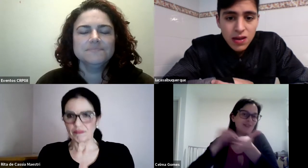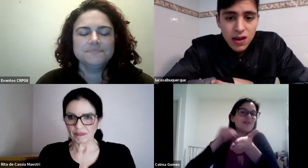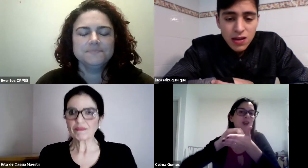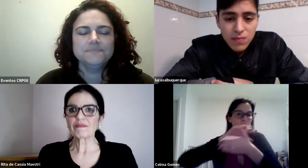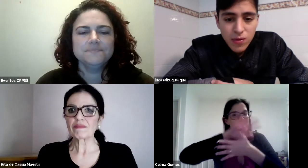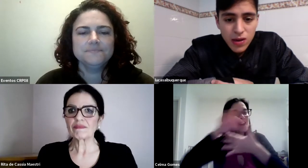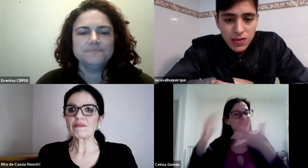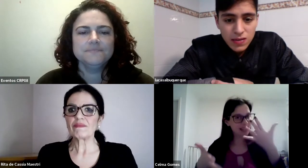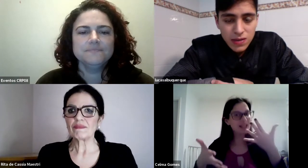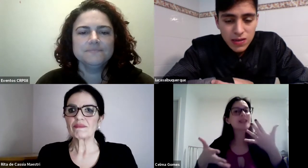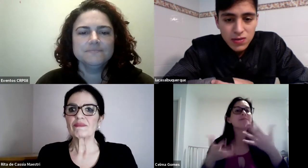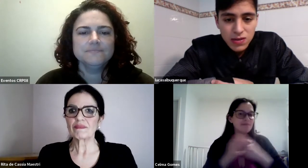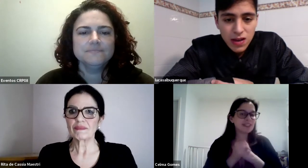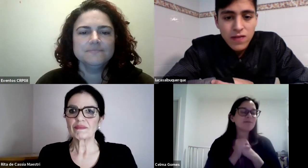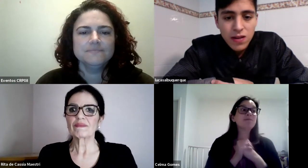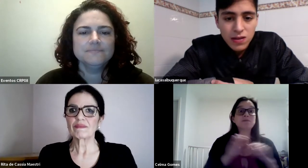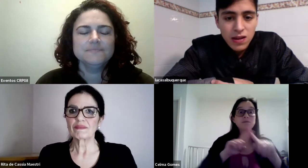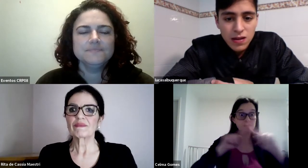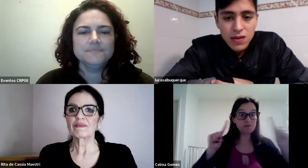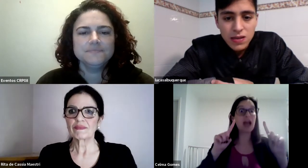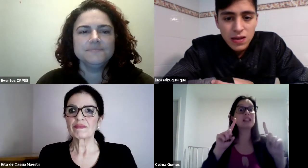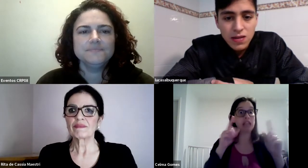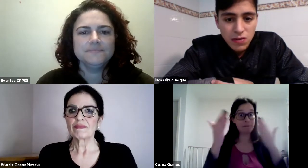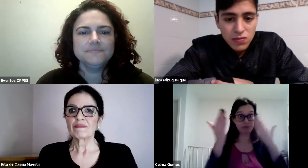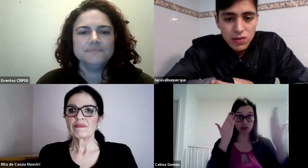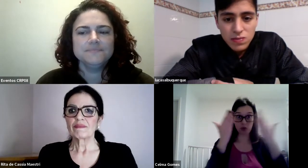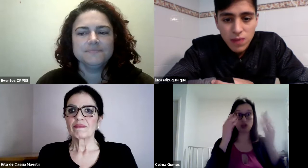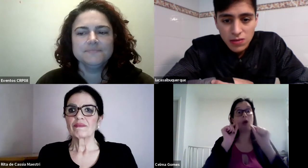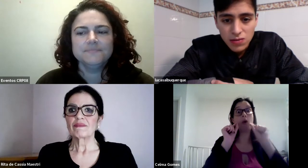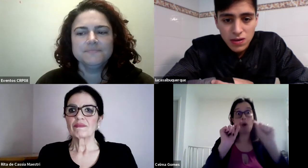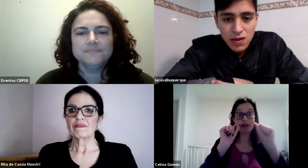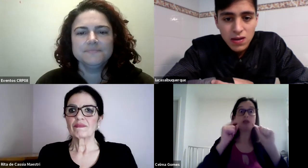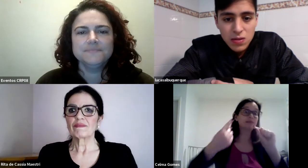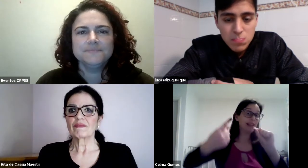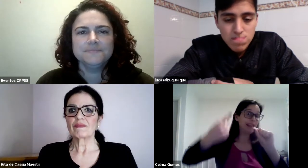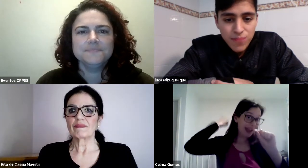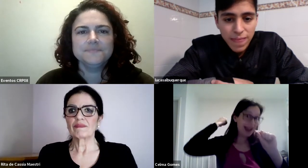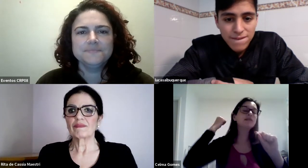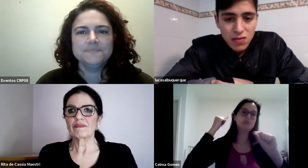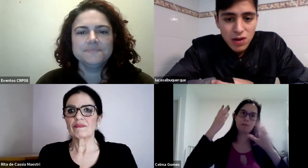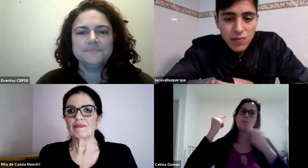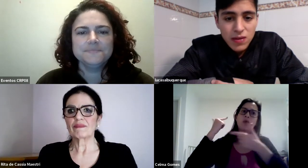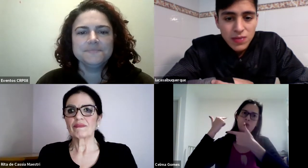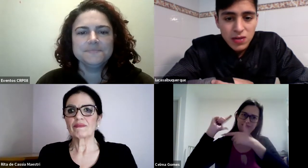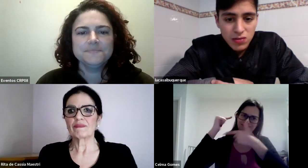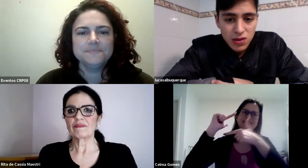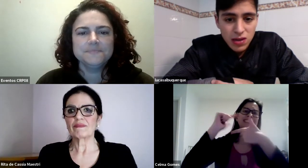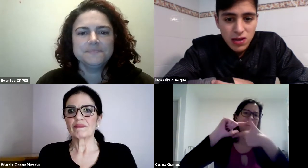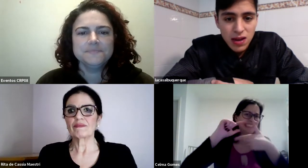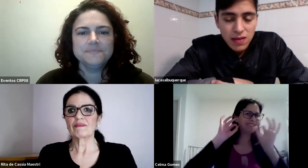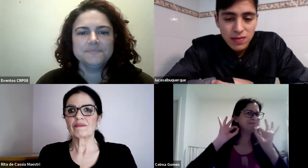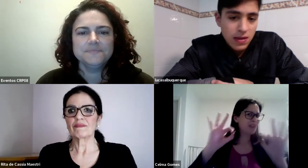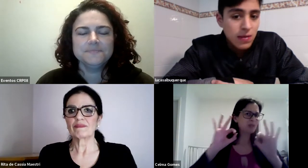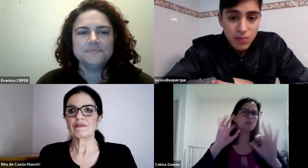sociedade ainda impõe essas limitações. Há falta da Libras ainda em alguns espaços, né? E no âmbito da